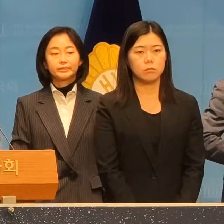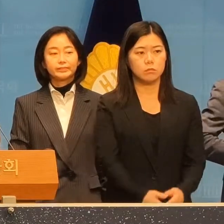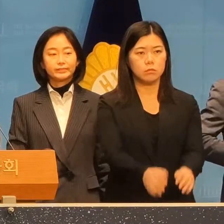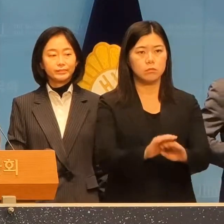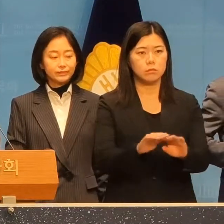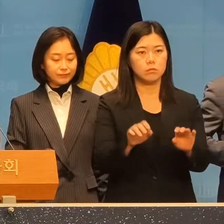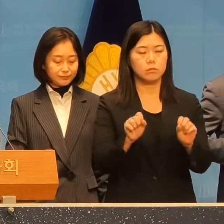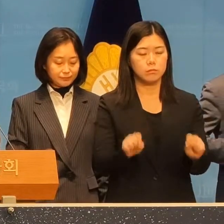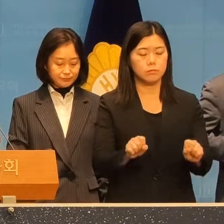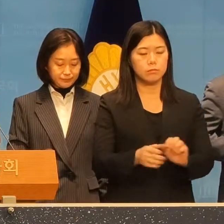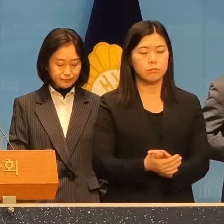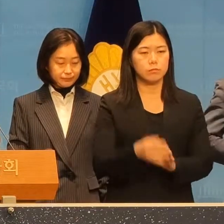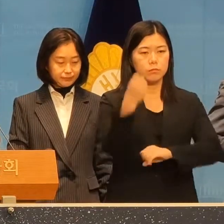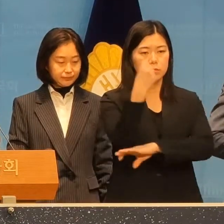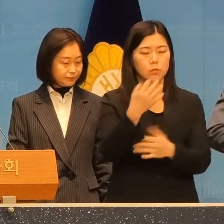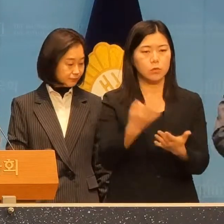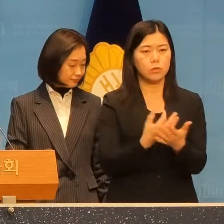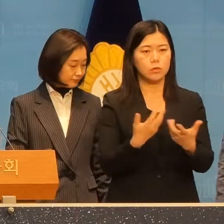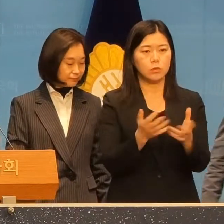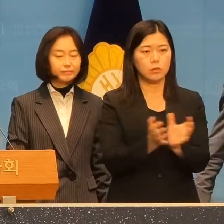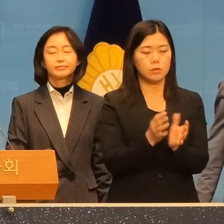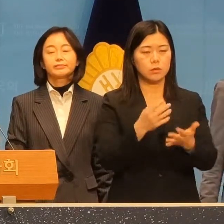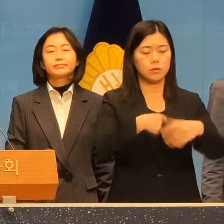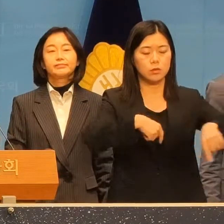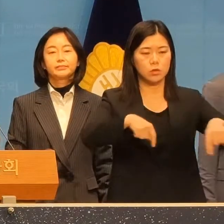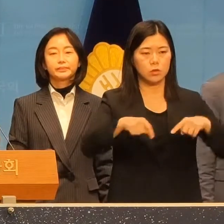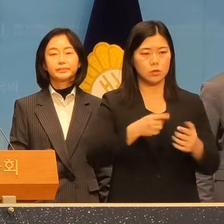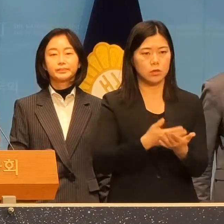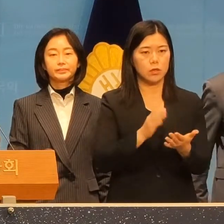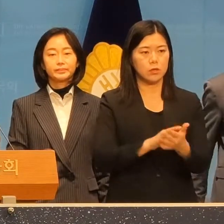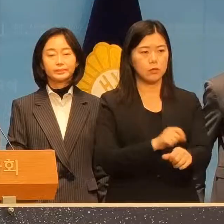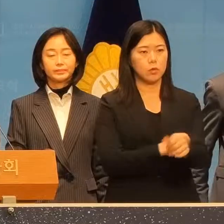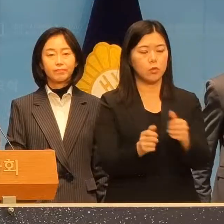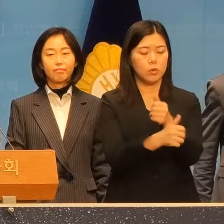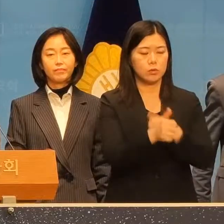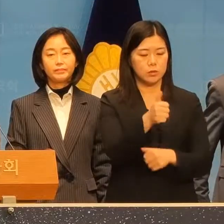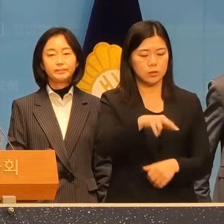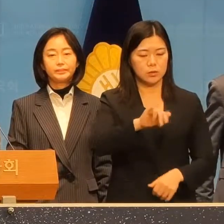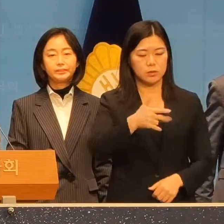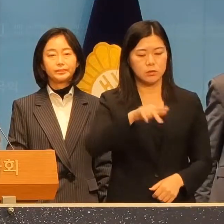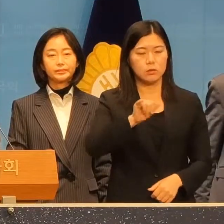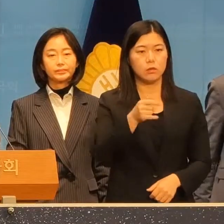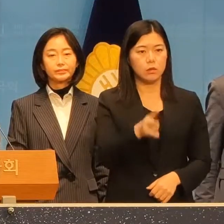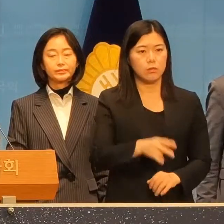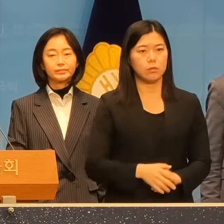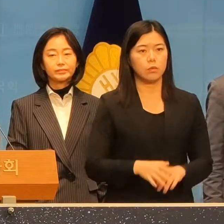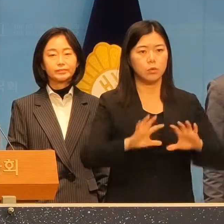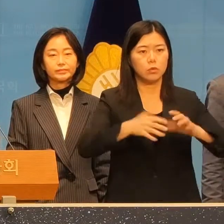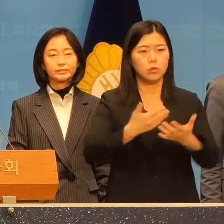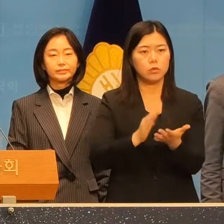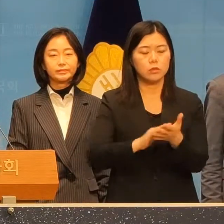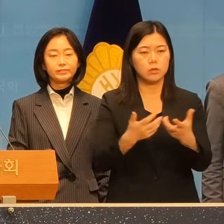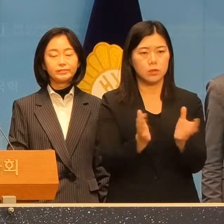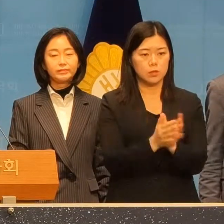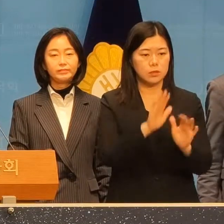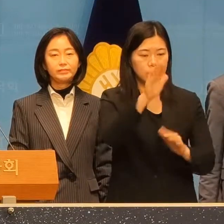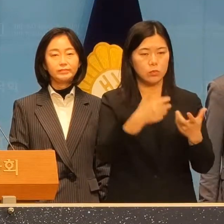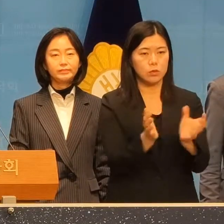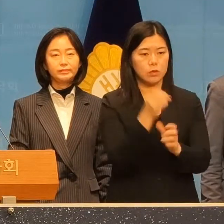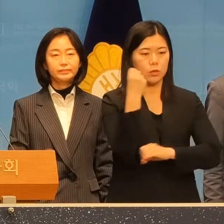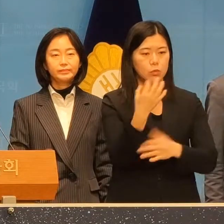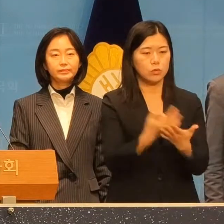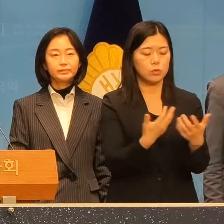안녕하십니까. 기본소득당 정치개혁 특별위원장 신지혜입니다. 오늘 조국혁신당, 진보당, 기본소득당